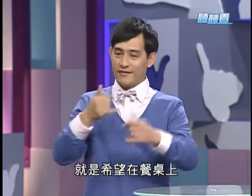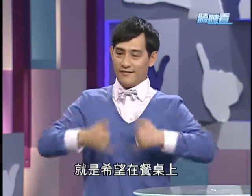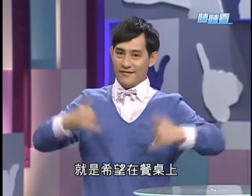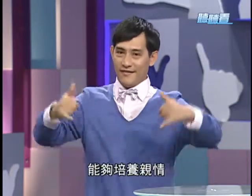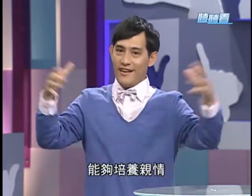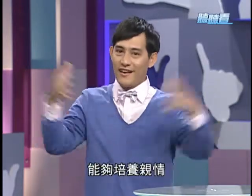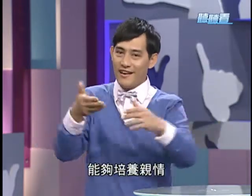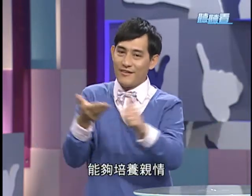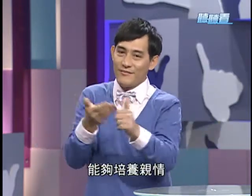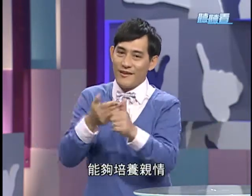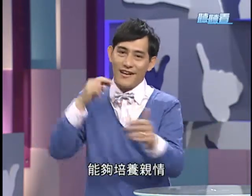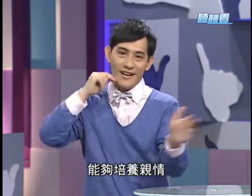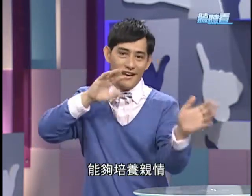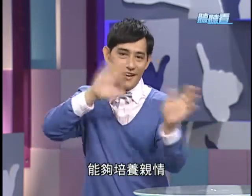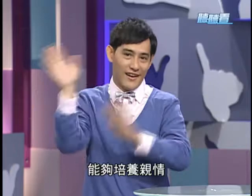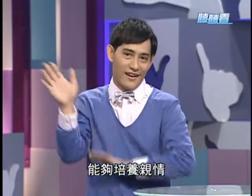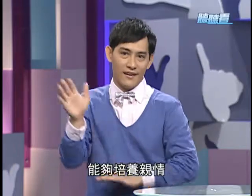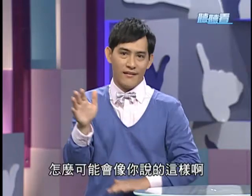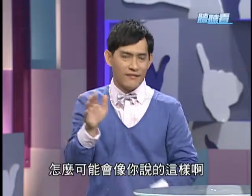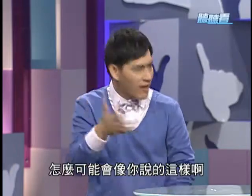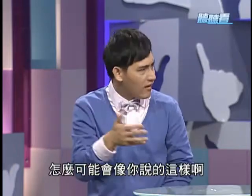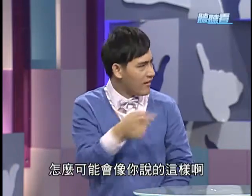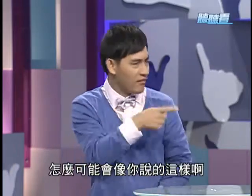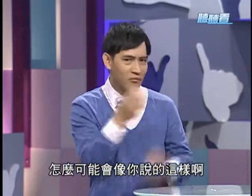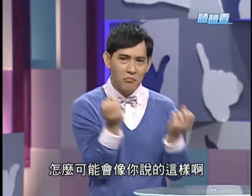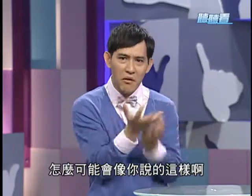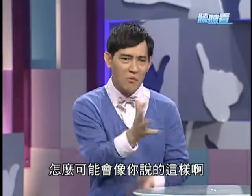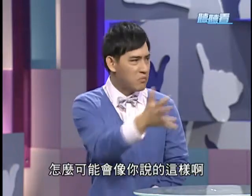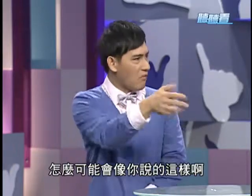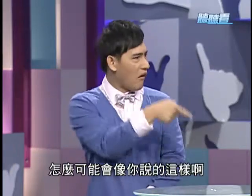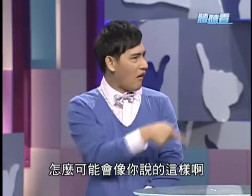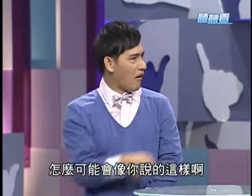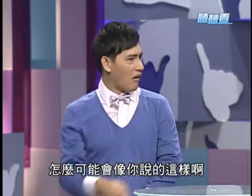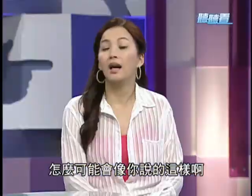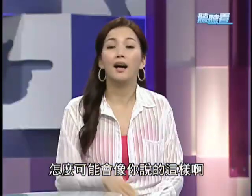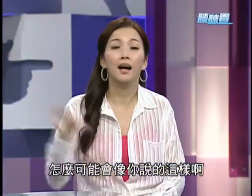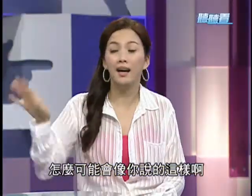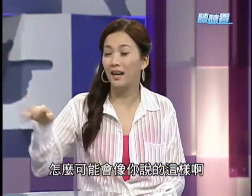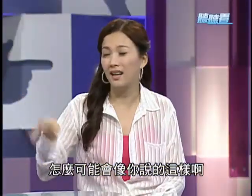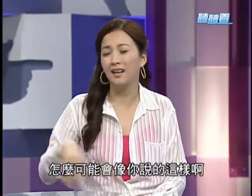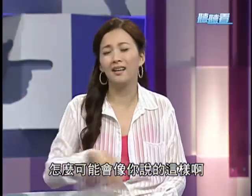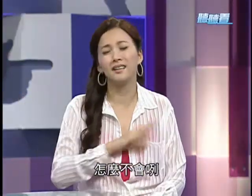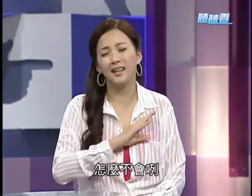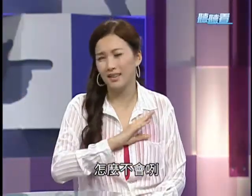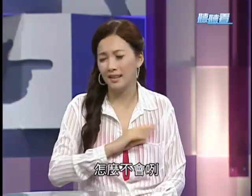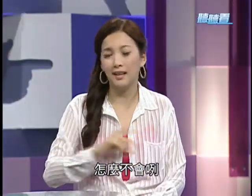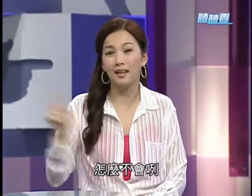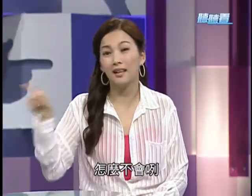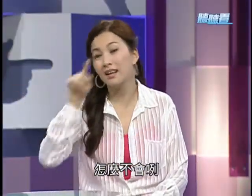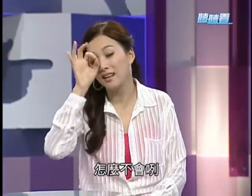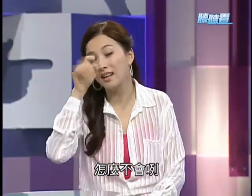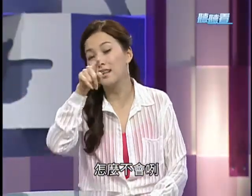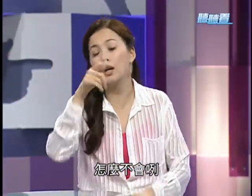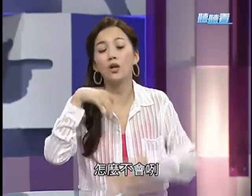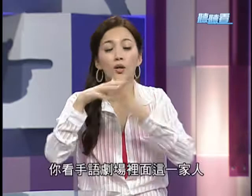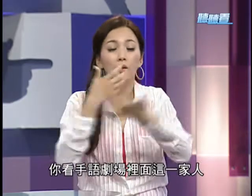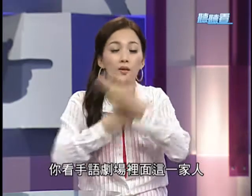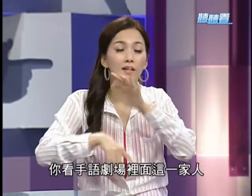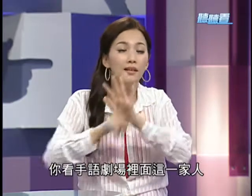能够培养亲情。哎，怎么可能会像你说的这样啊？ 怎么不会嘞？你看手语